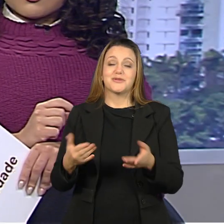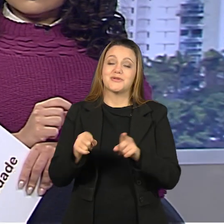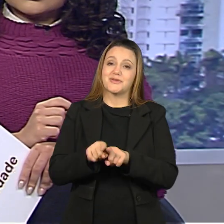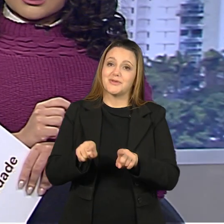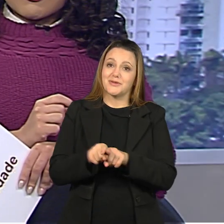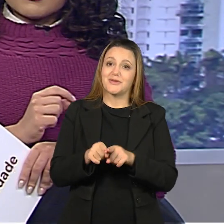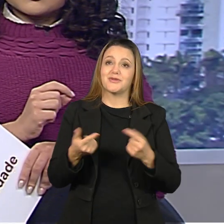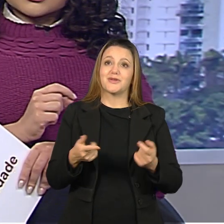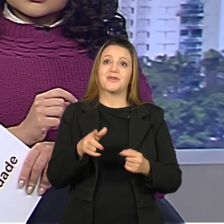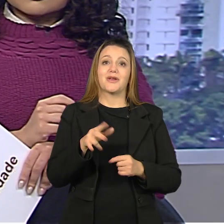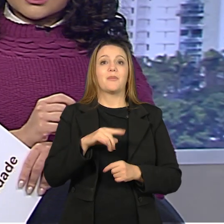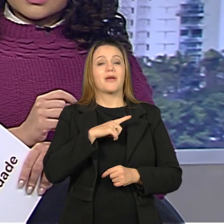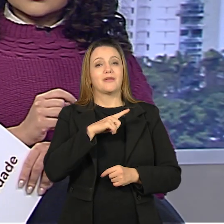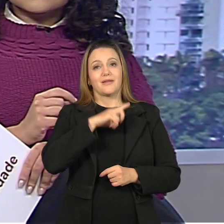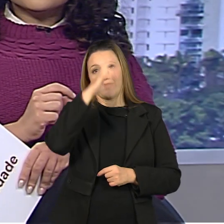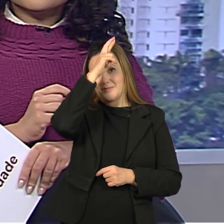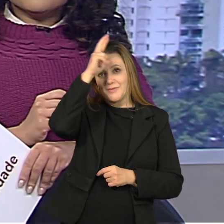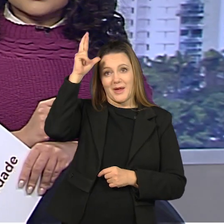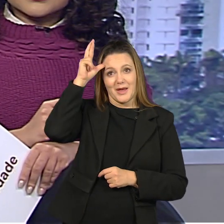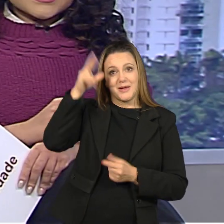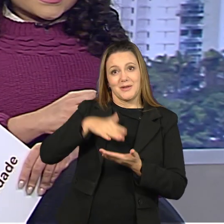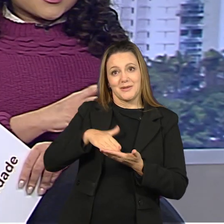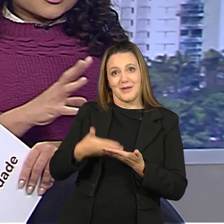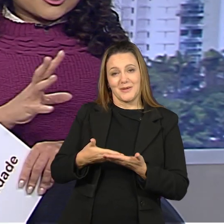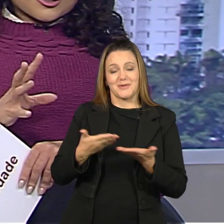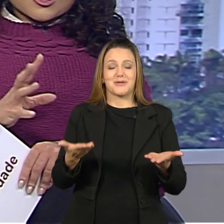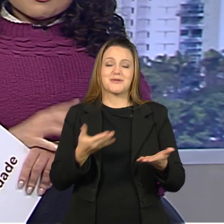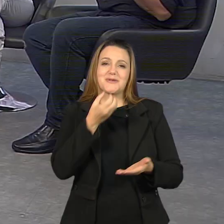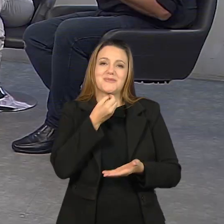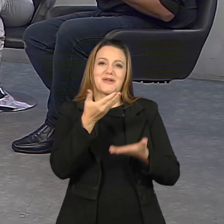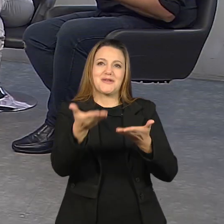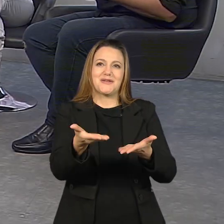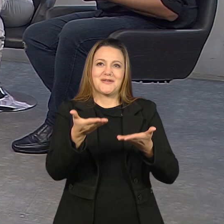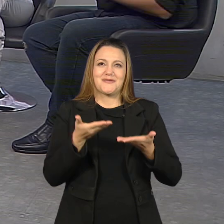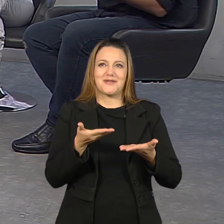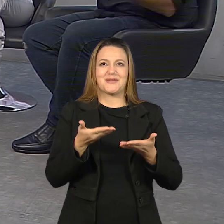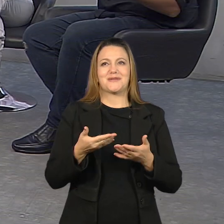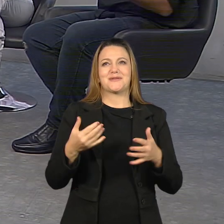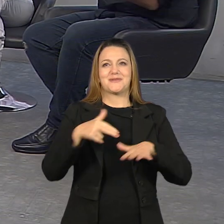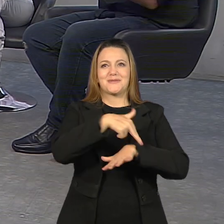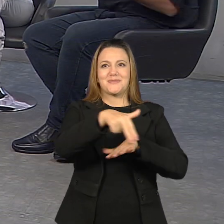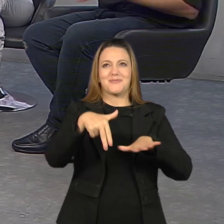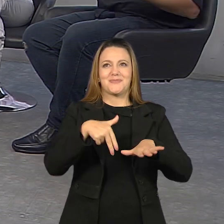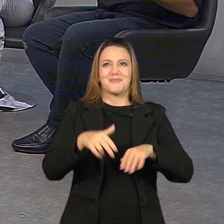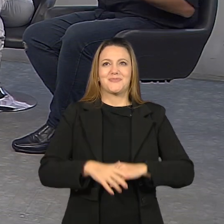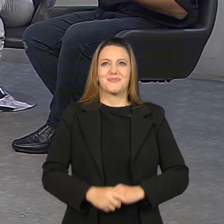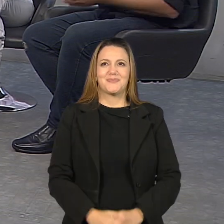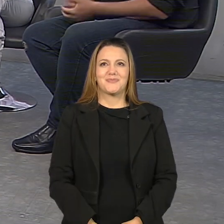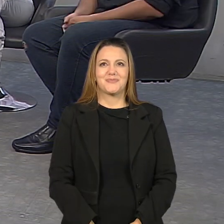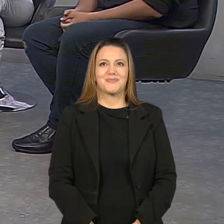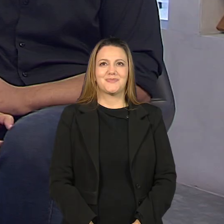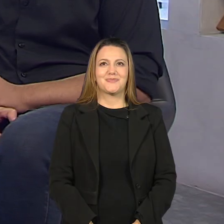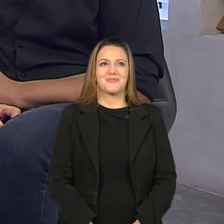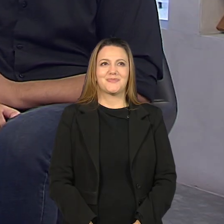também vai contar com a mediação da Rayane de Oliveira. Sejam todos bem-vindos à Diversidade.